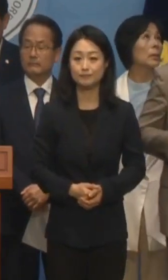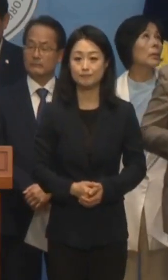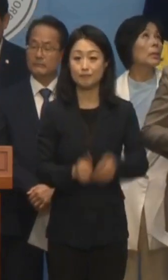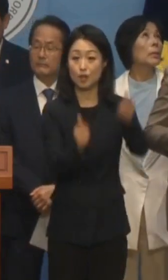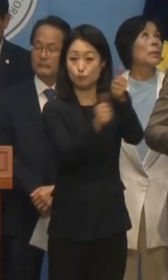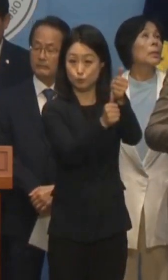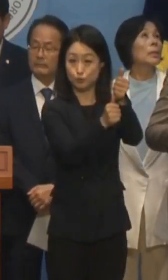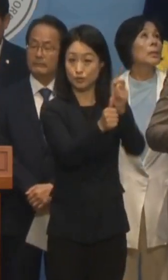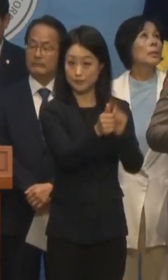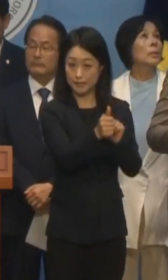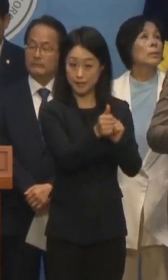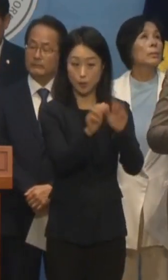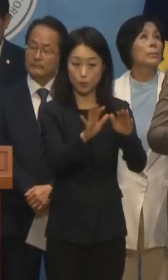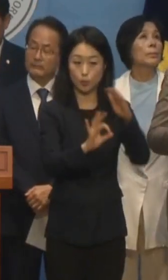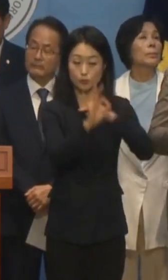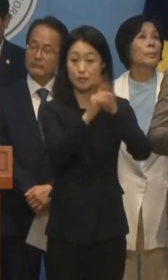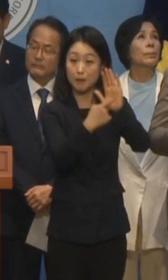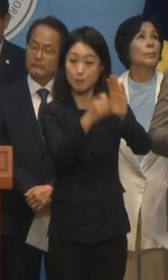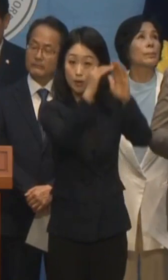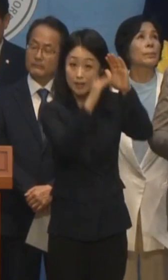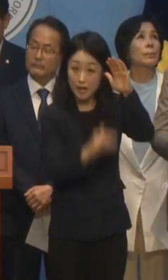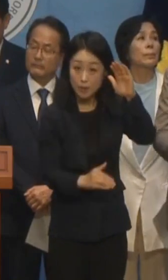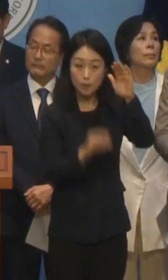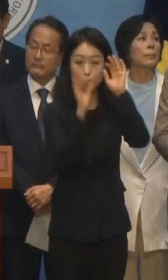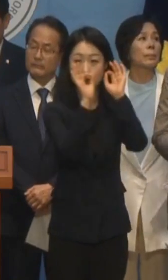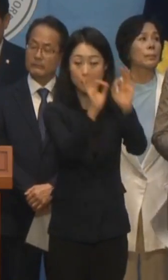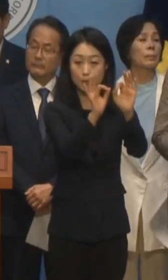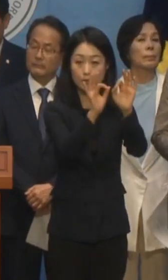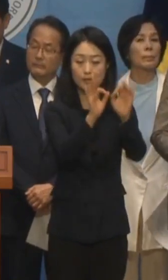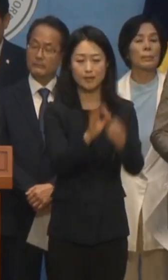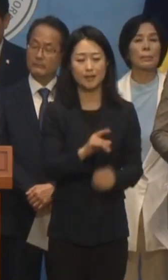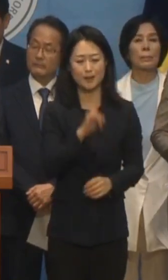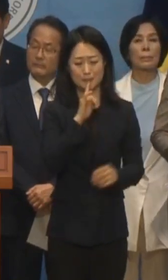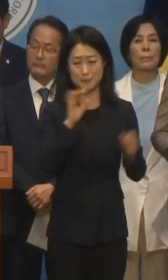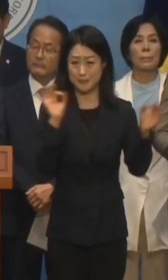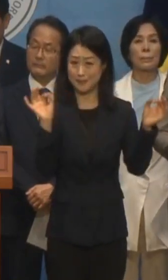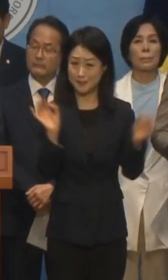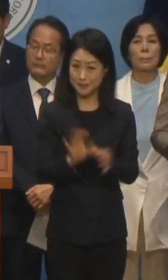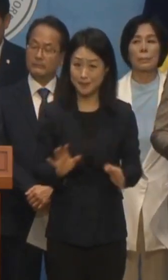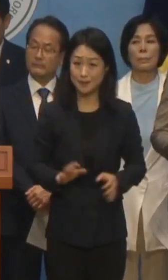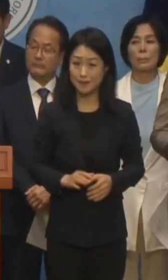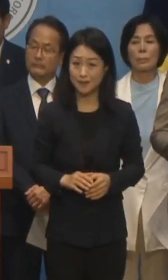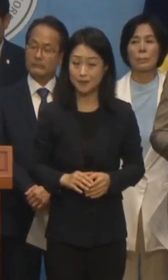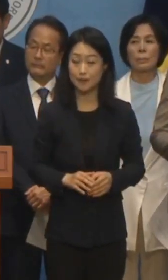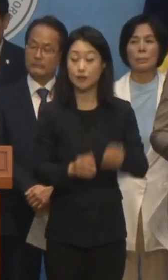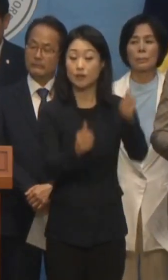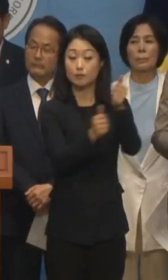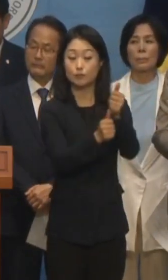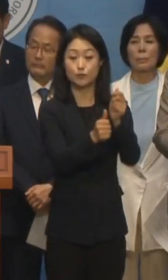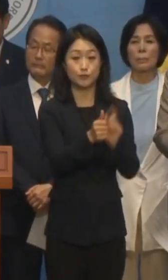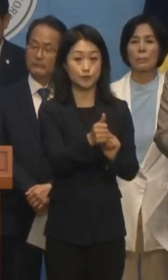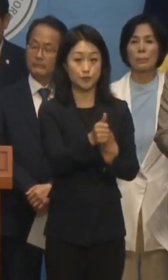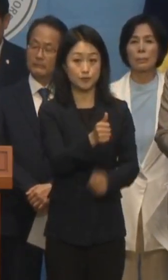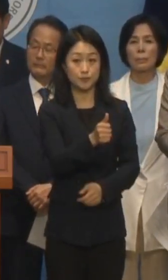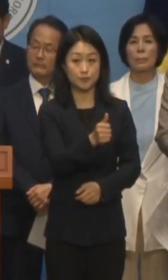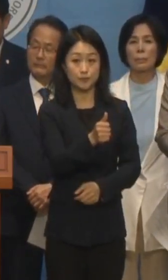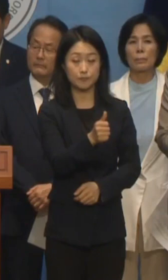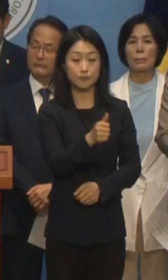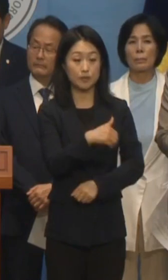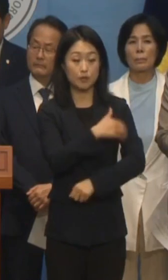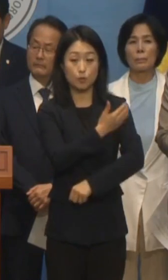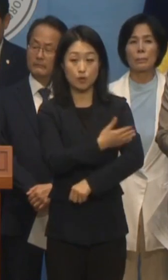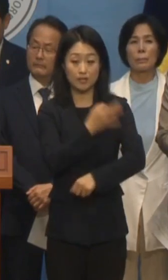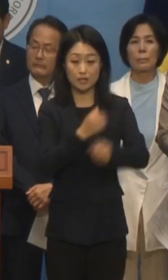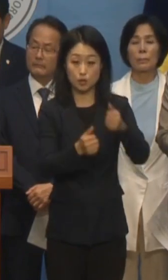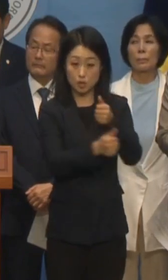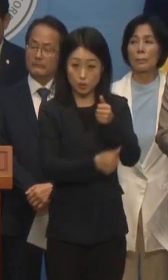정승윤 부위원장이 오늘 오전에 발표한 내용은 점입 가경입니다. 정승윤 부위원장은 이번 권익위의